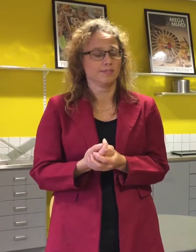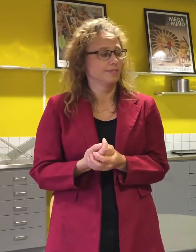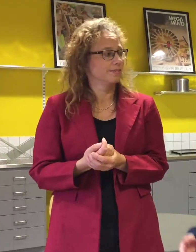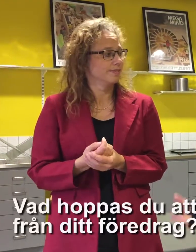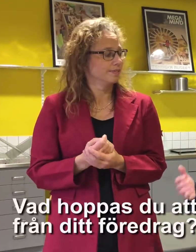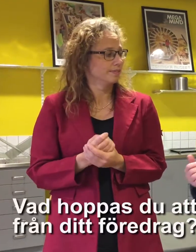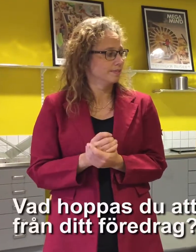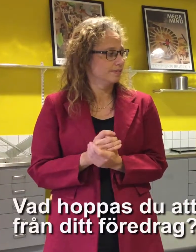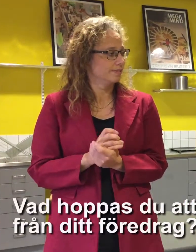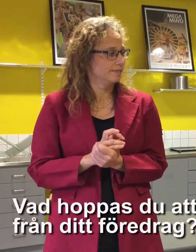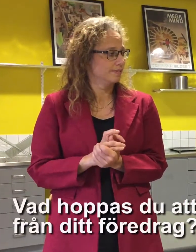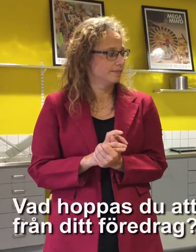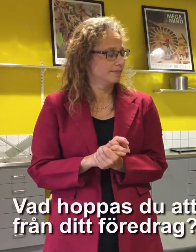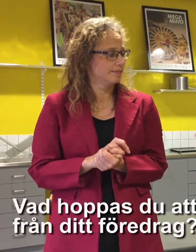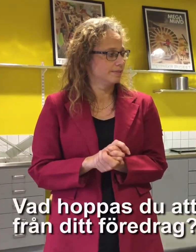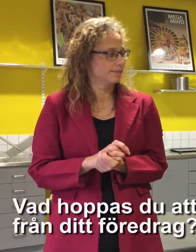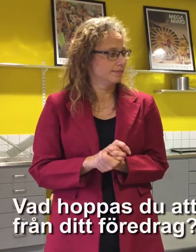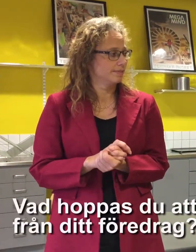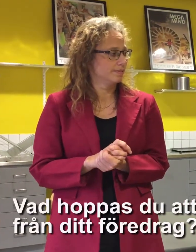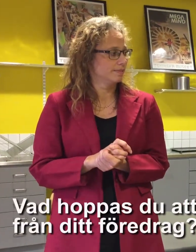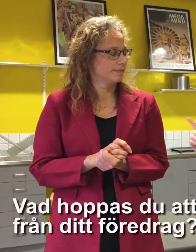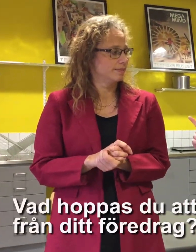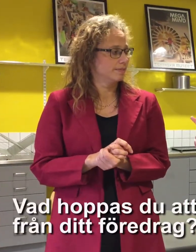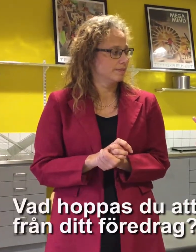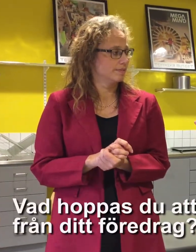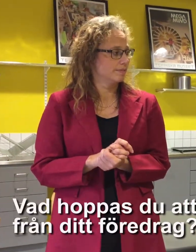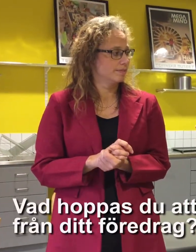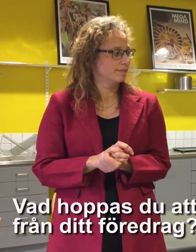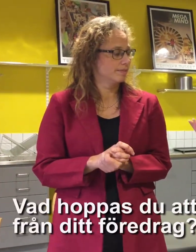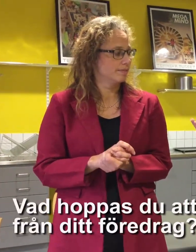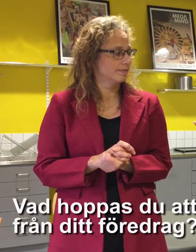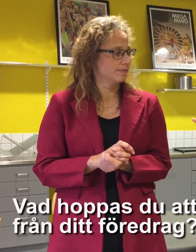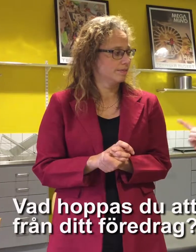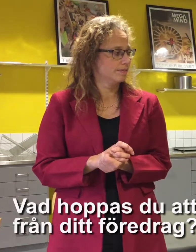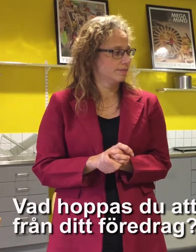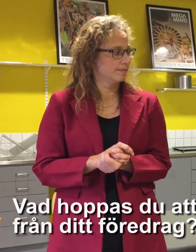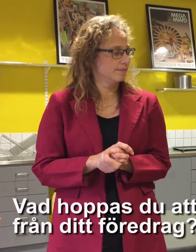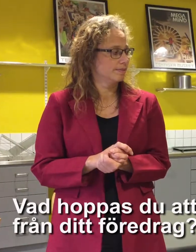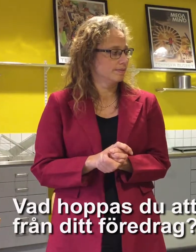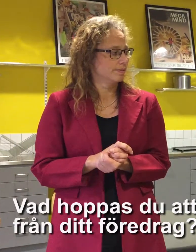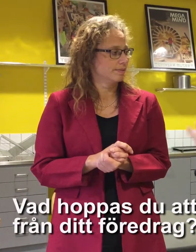Vad hoppas du att folk tar med sig från ditt föredrag?